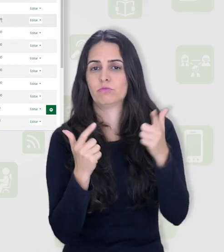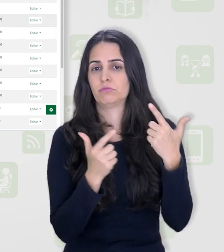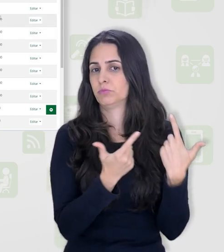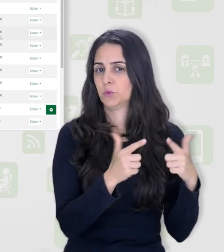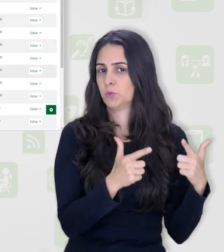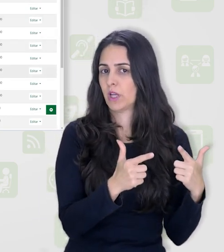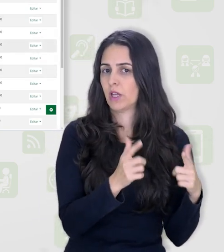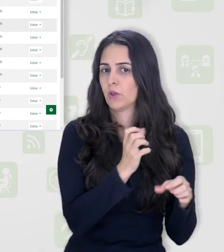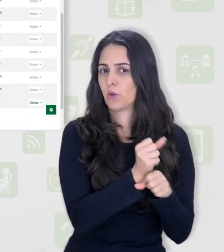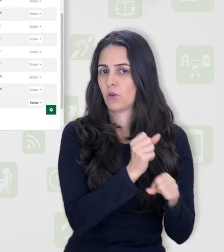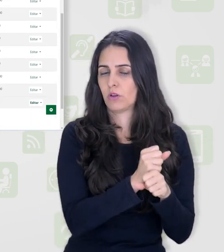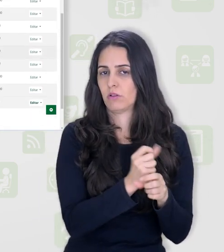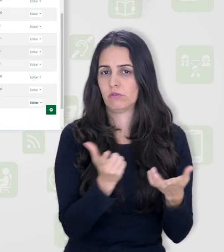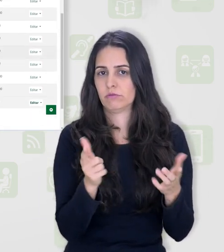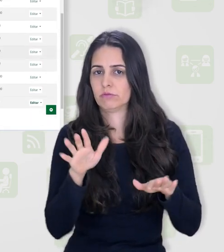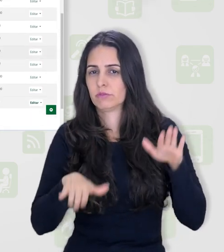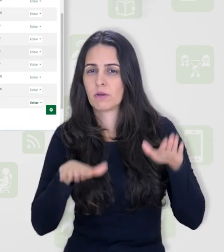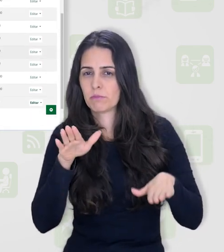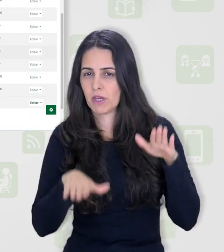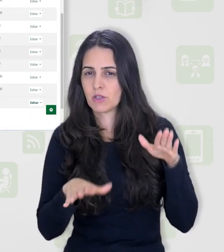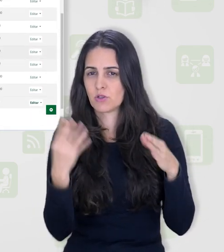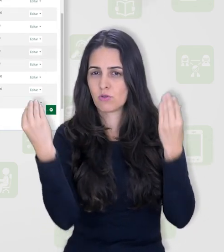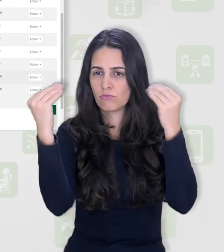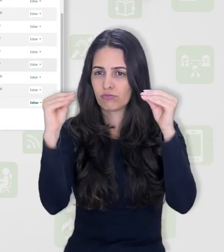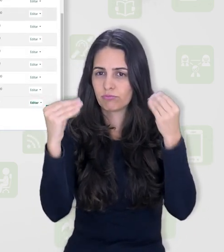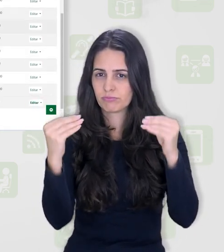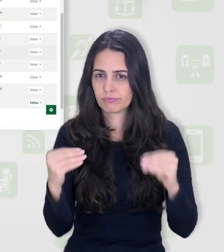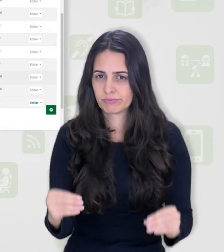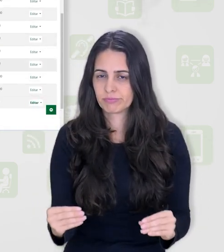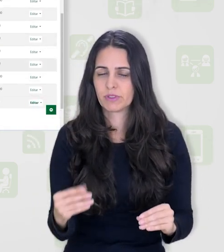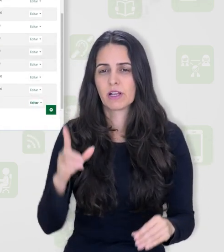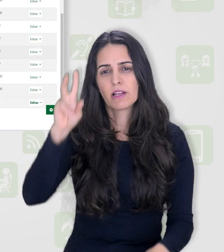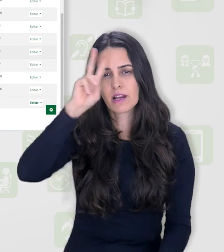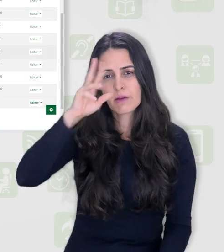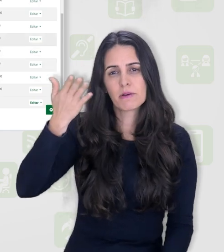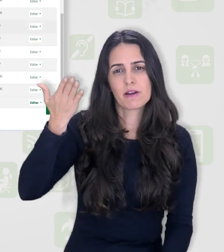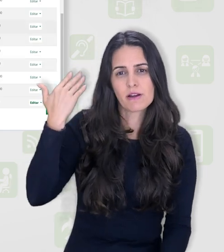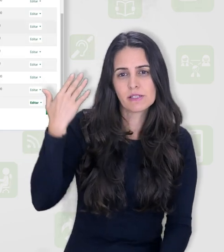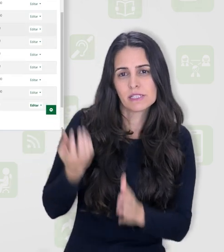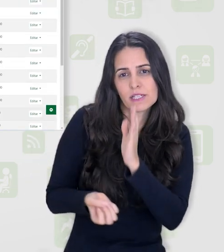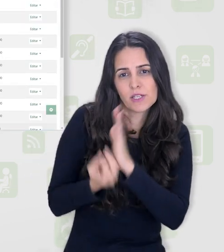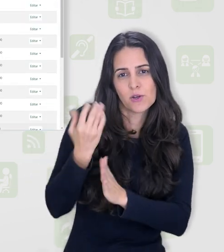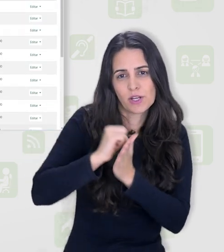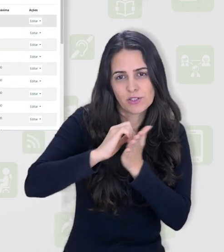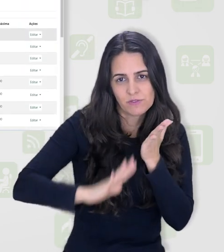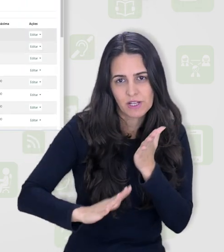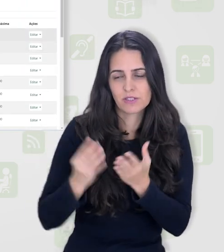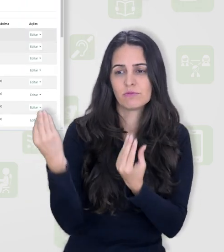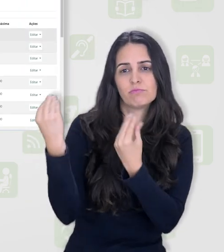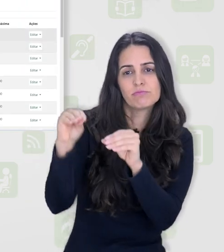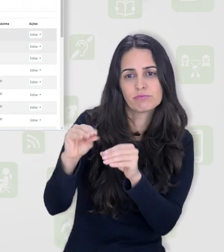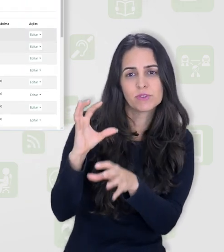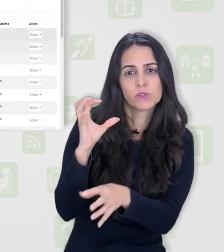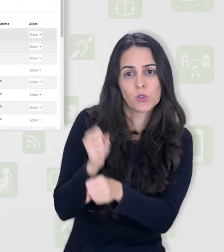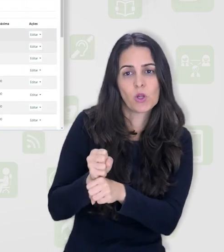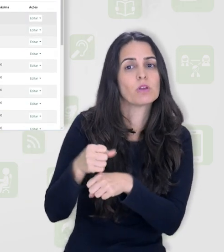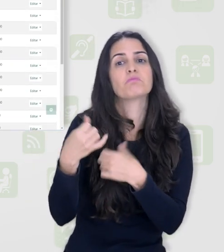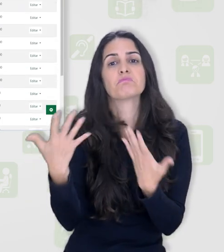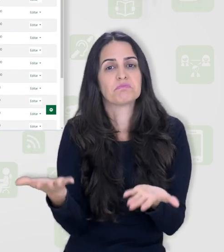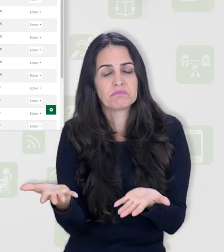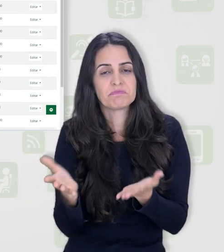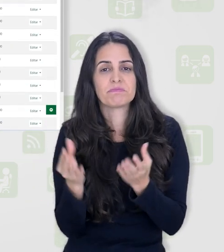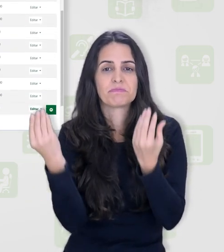uma então tem ali o seu valor que eu configurei lá quando eu criei as atividades no entanto muito provavelmente